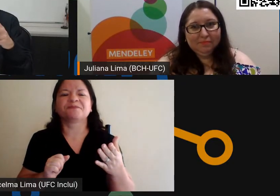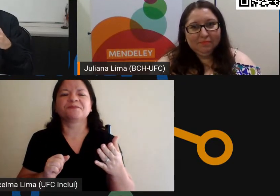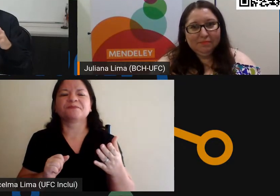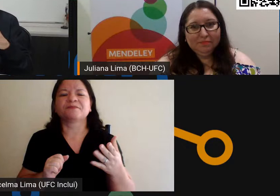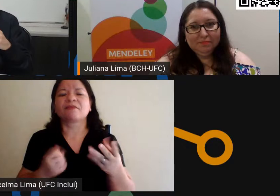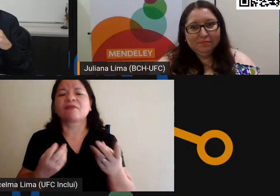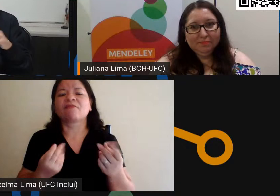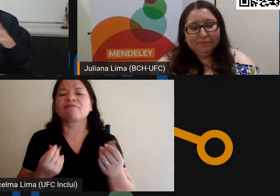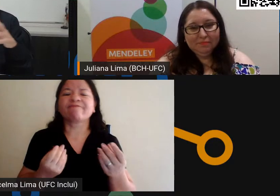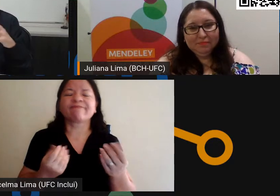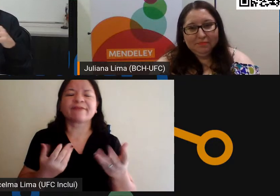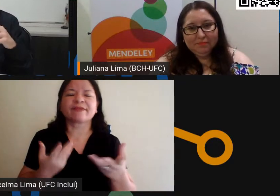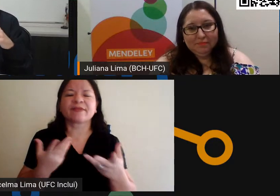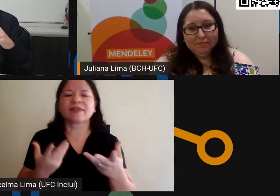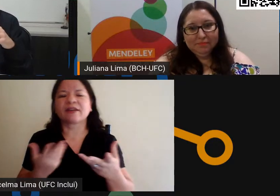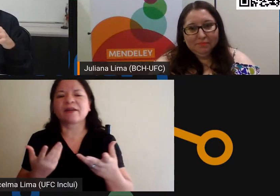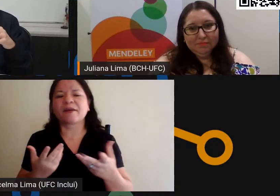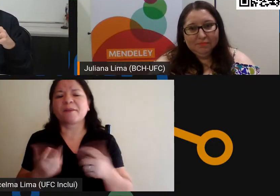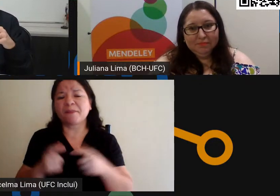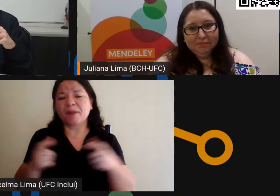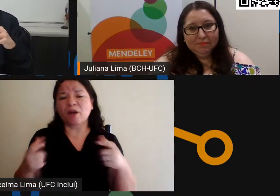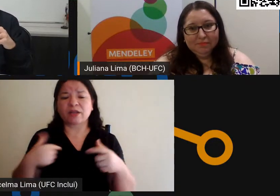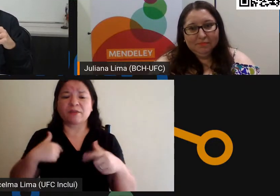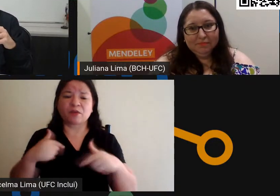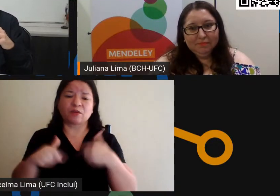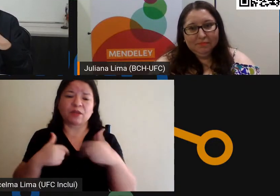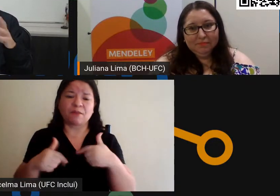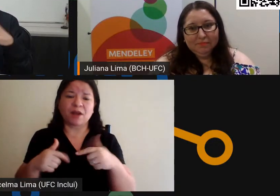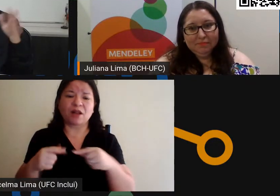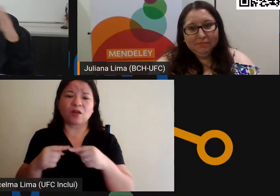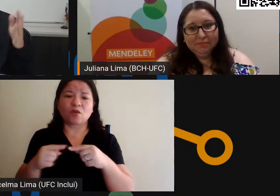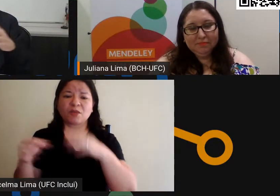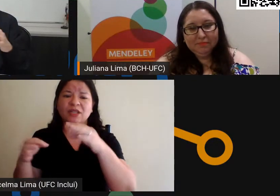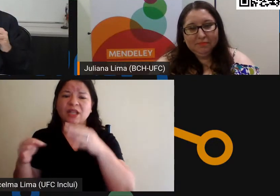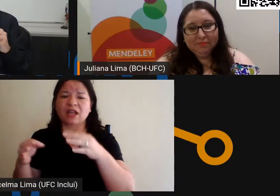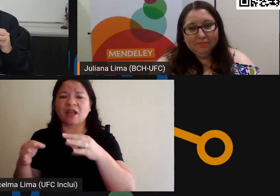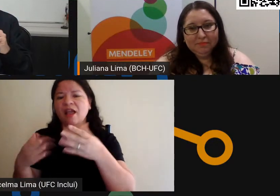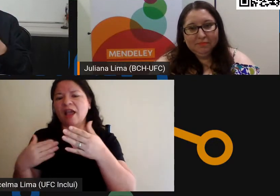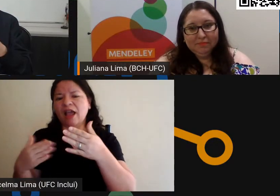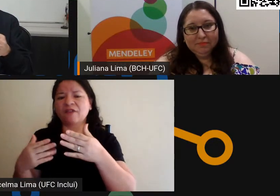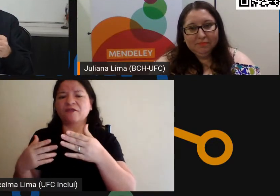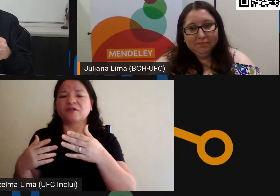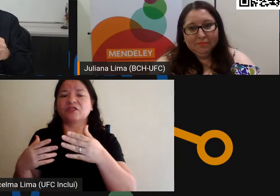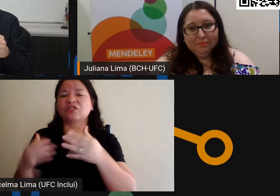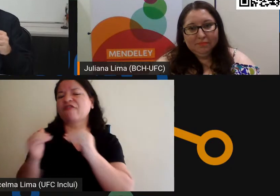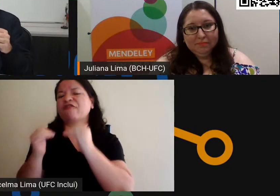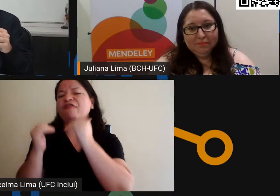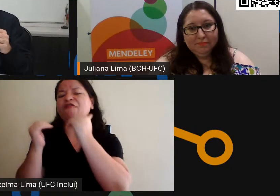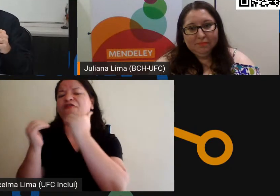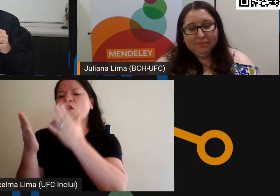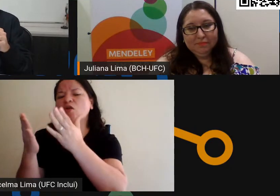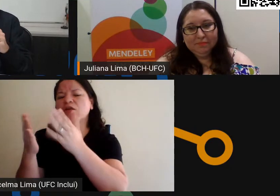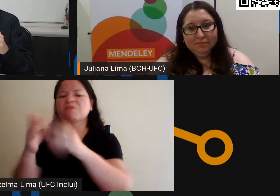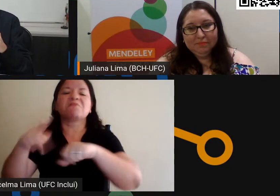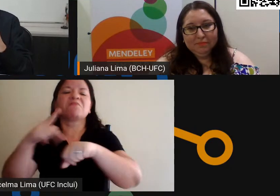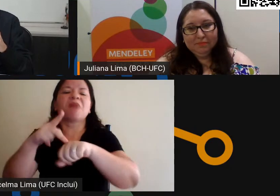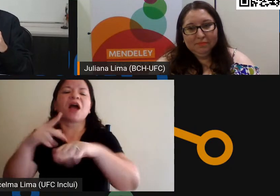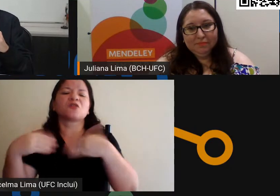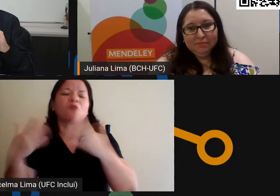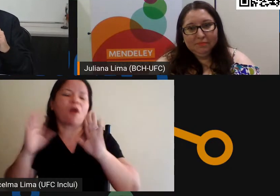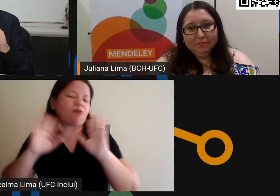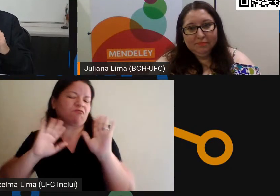assim, é lógico, eu tenho, a maioria dos meus trabalhos são publicados em revistas do exterior, tá? Não interessa qual país, mas do exterior. Eu tenho